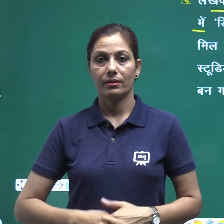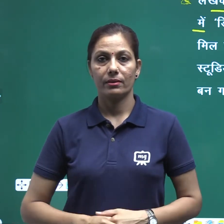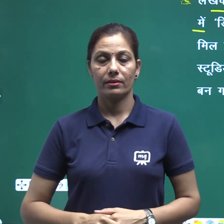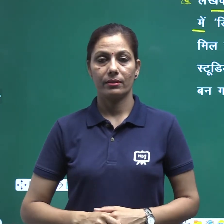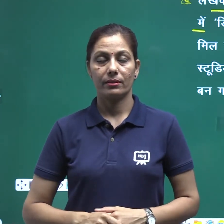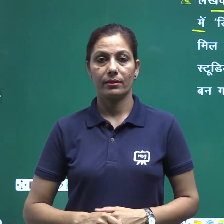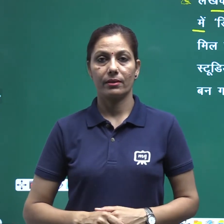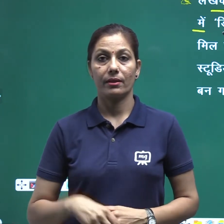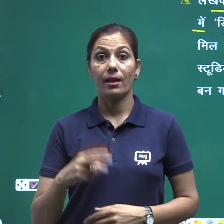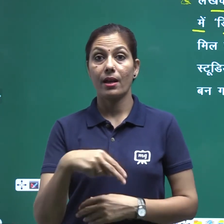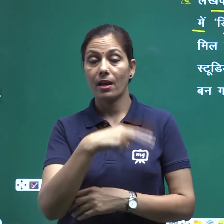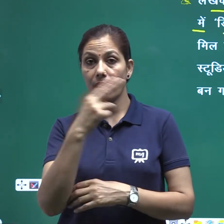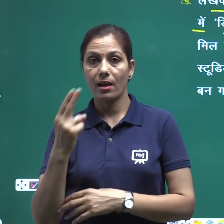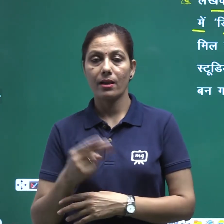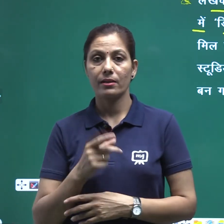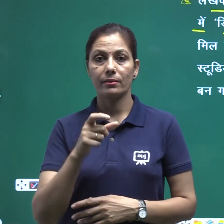डिजाइनर की